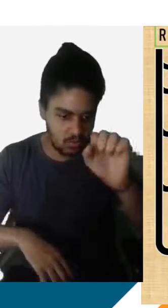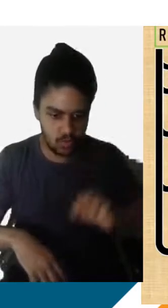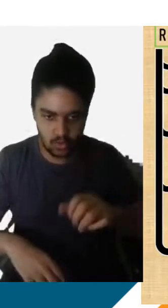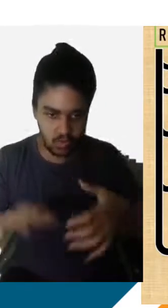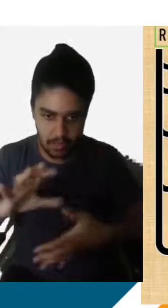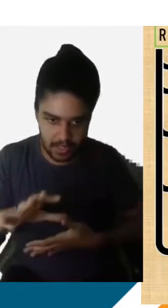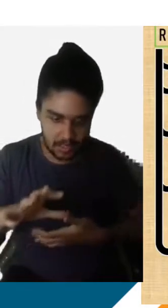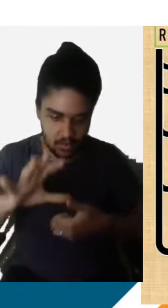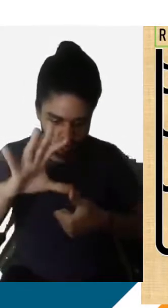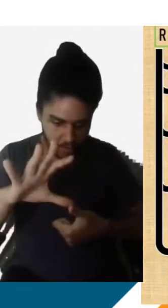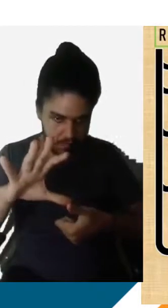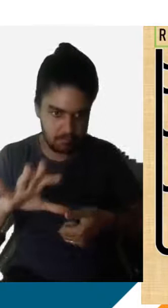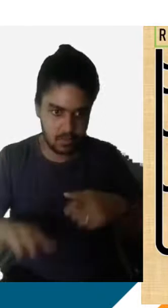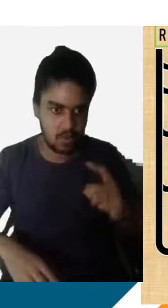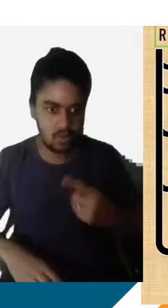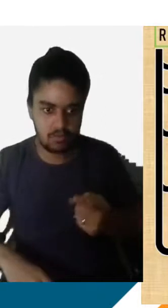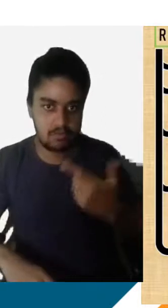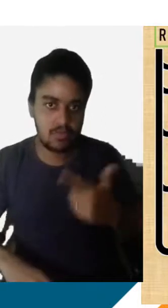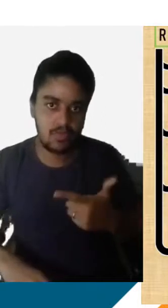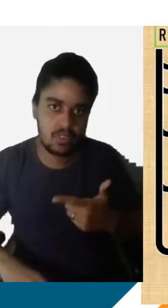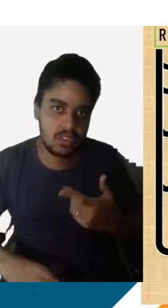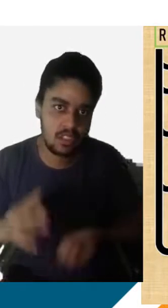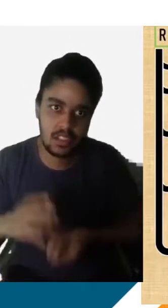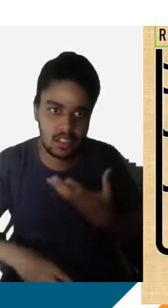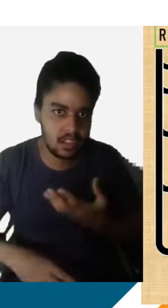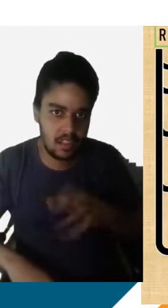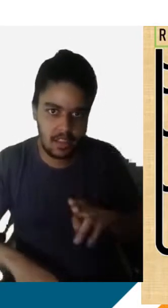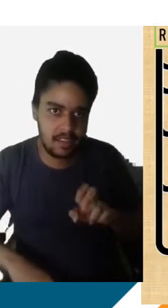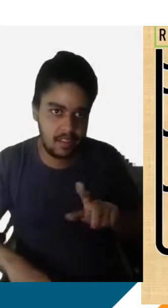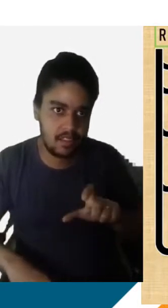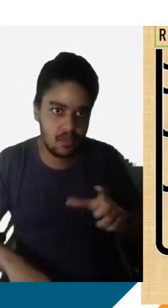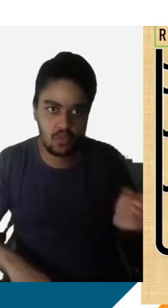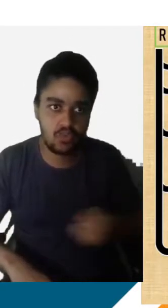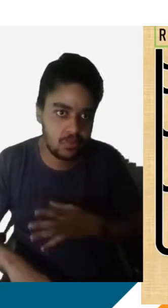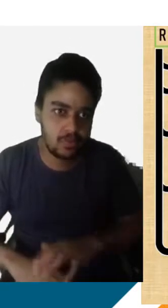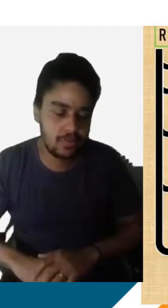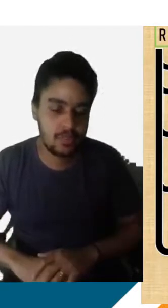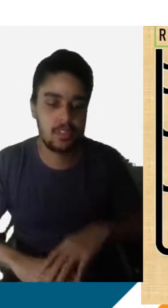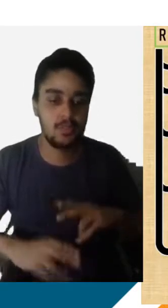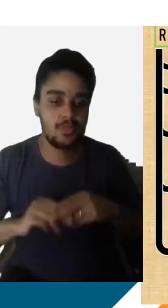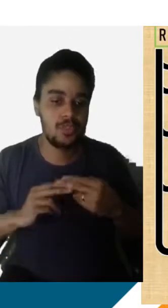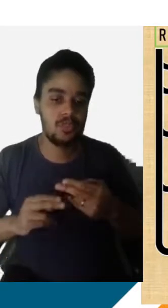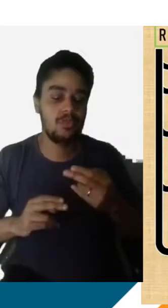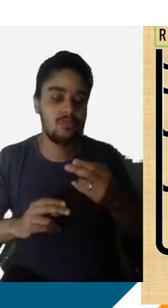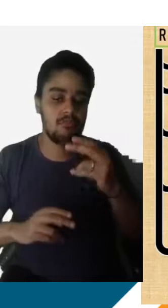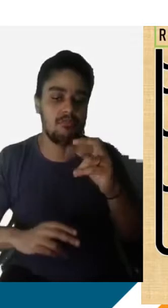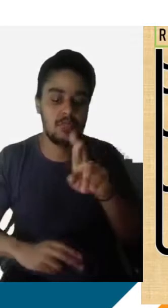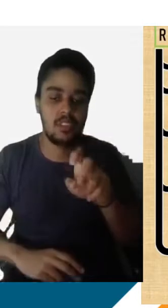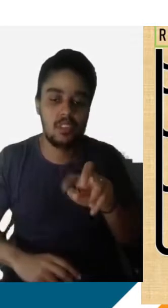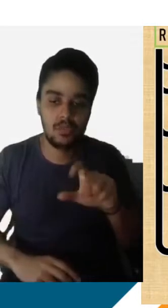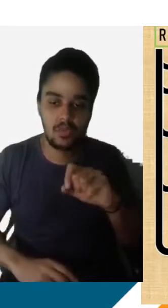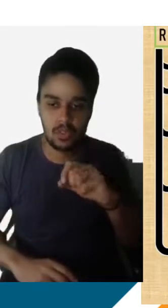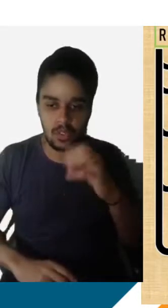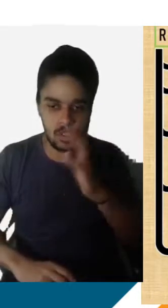placa sul-americana. Logo, a gente não tem formação de relevo moderno. E por isso, o relevo